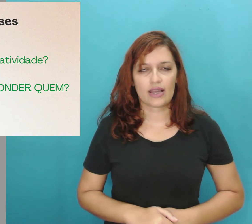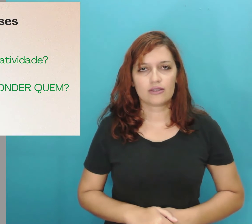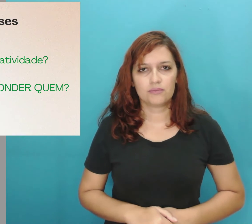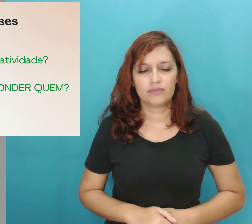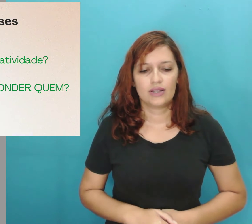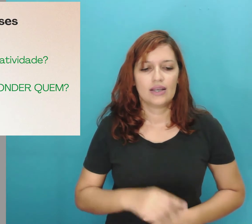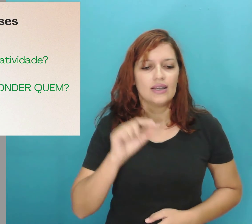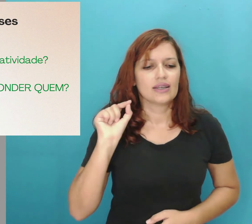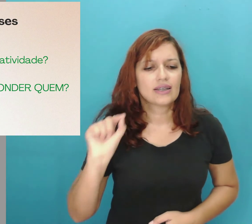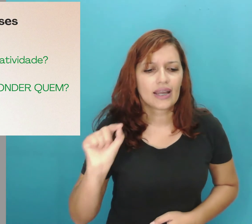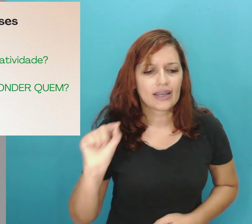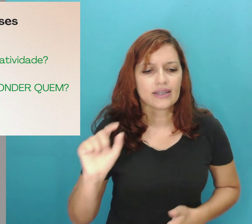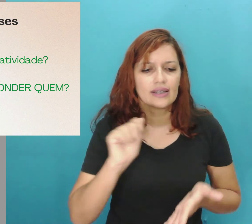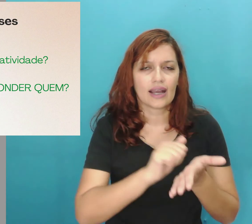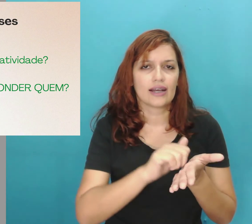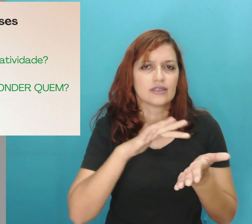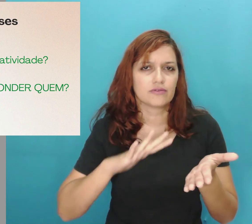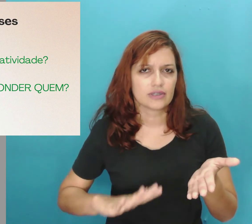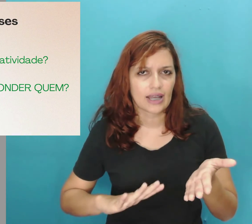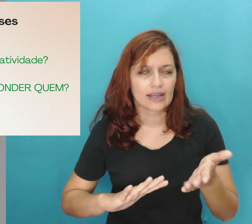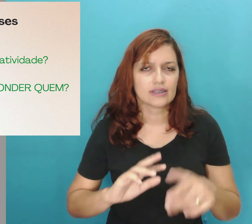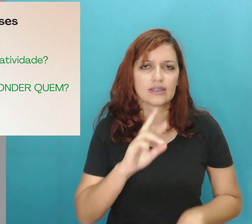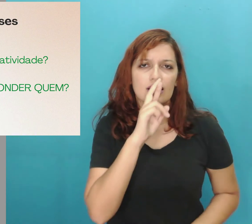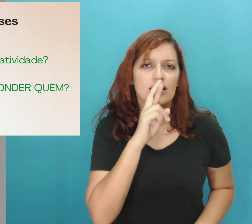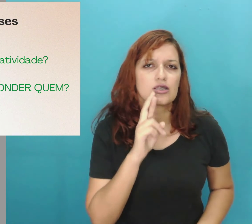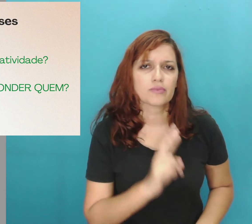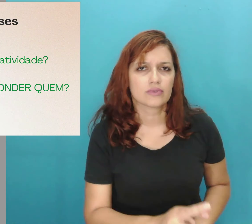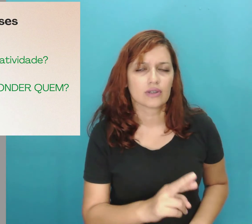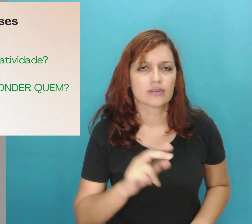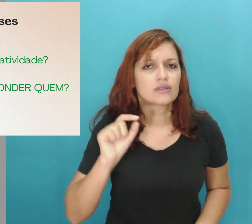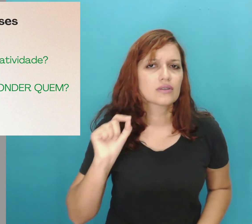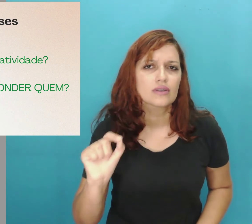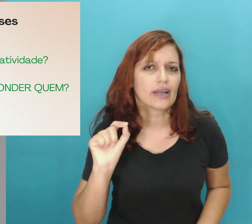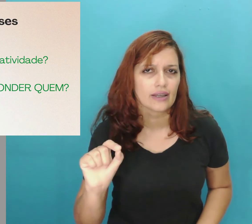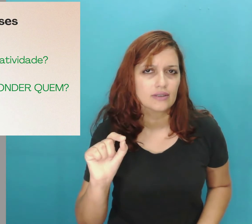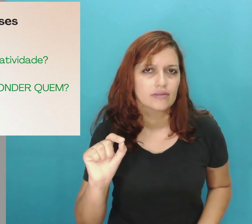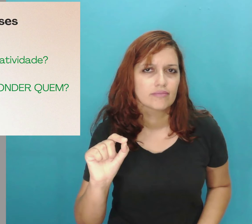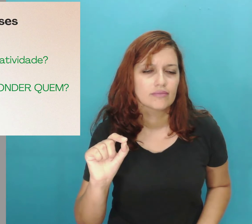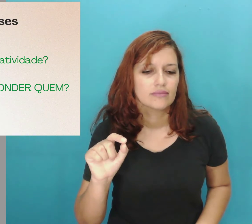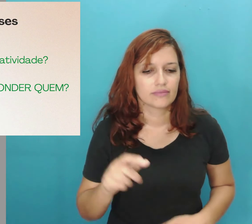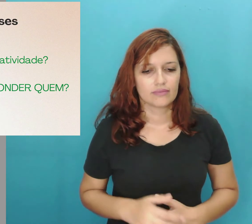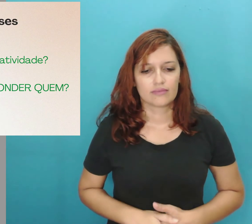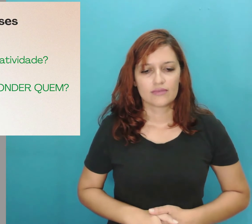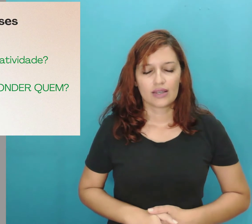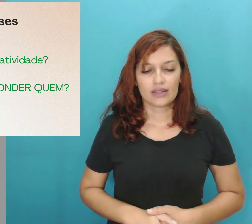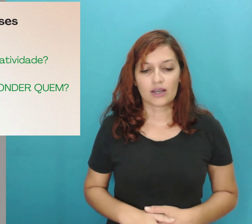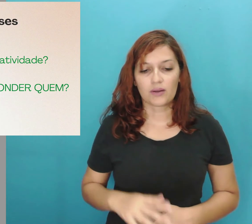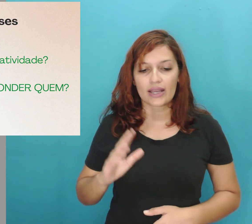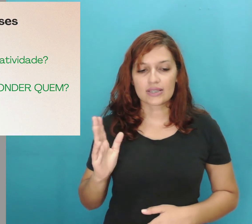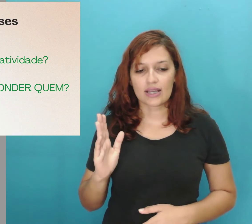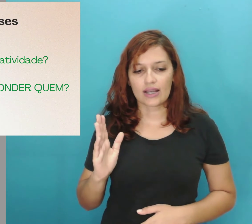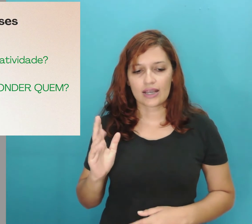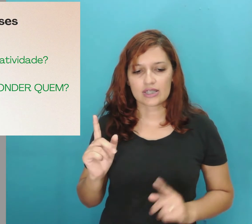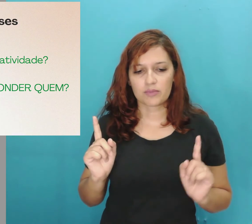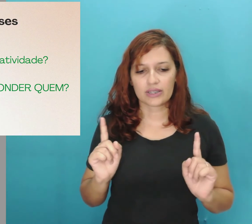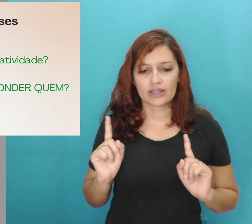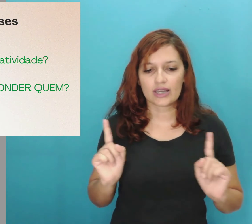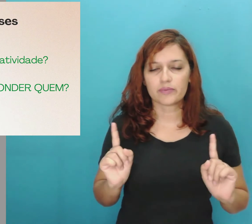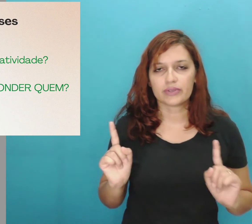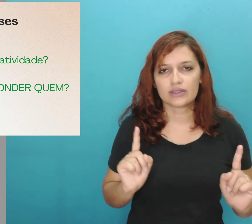Certo? Quem a atividade respondeu. Quem? Então, essa maneira de